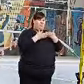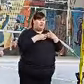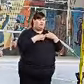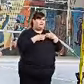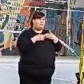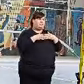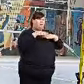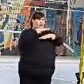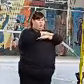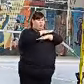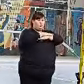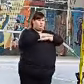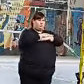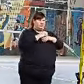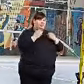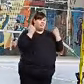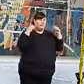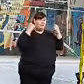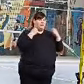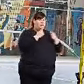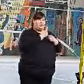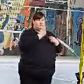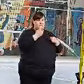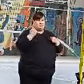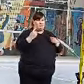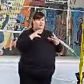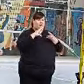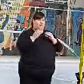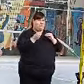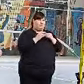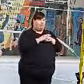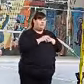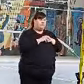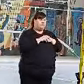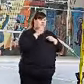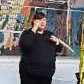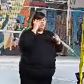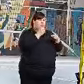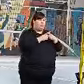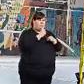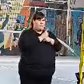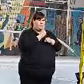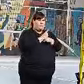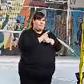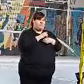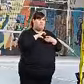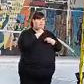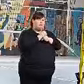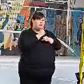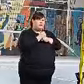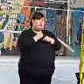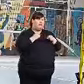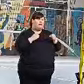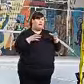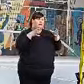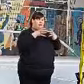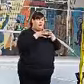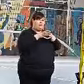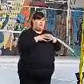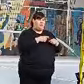Para eso es importante tener en claro que el objetivo es trabajar en eso. Cada una sabe cómo prepararse y todo lo que pueda